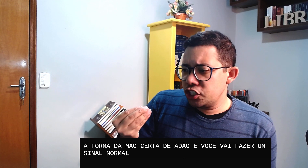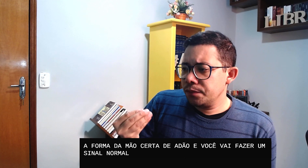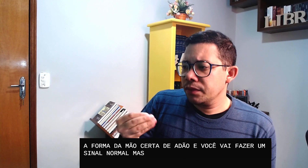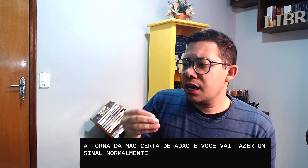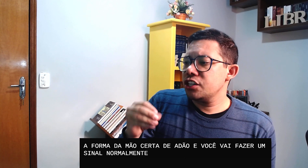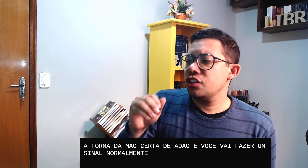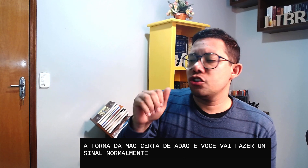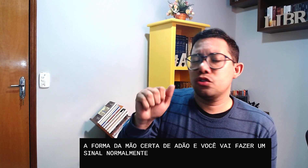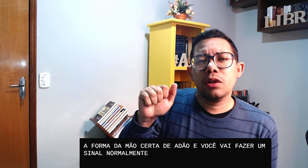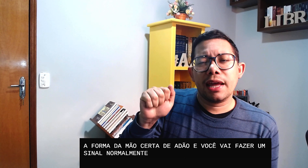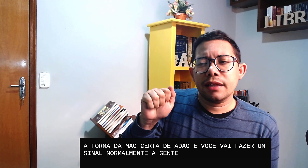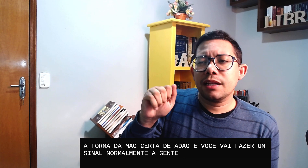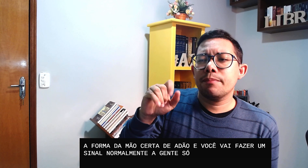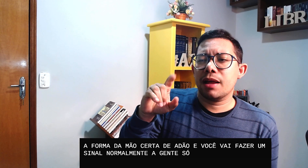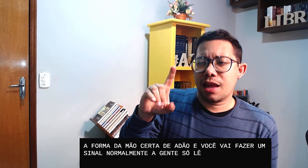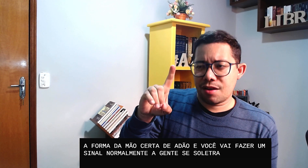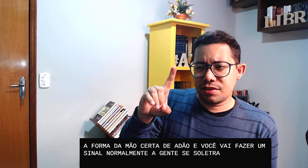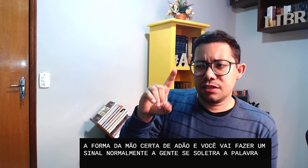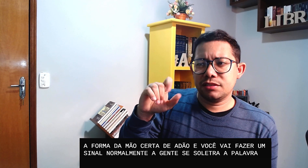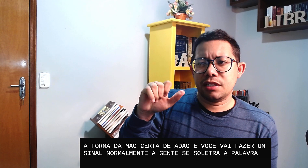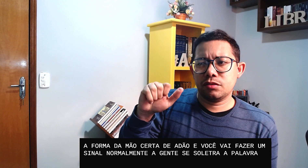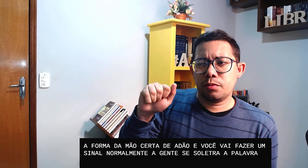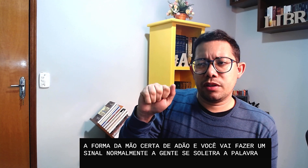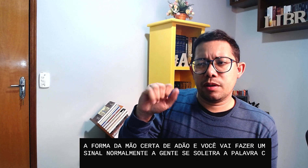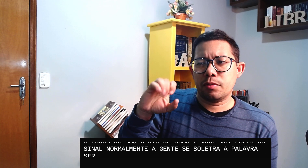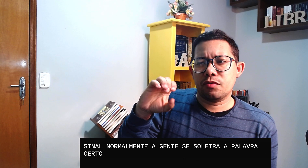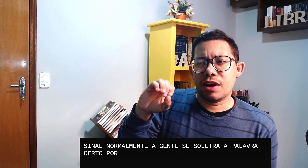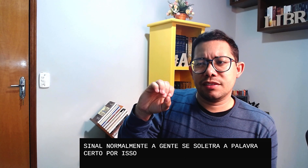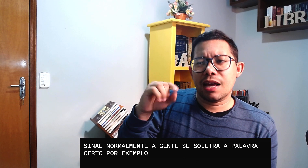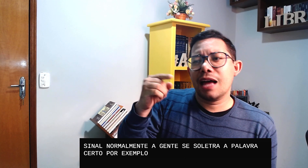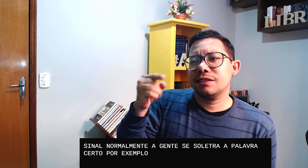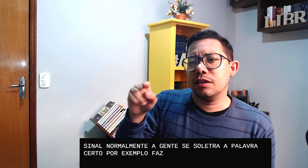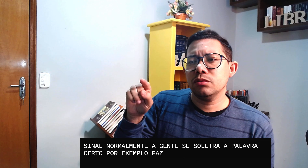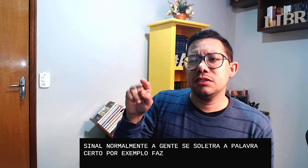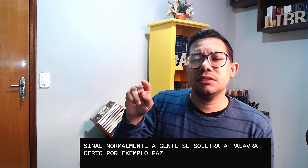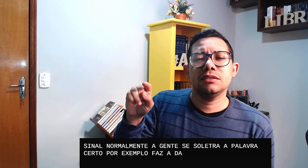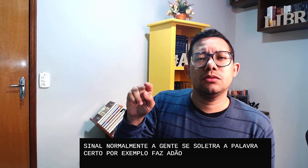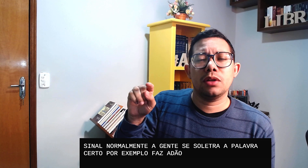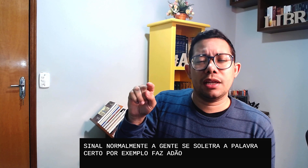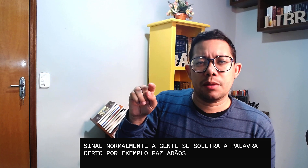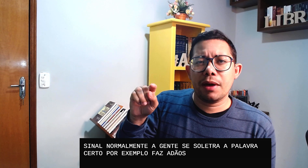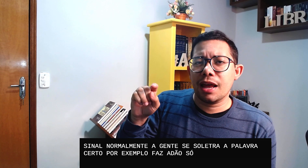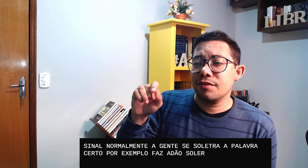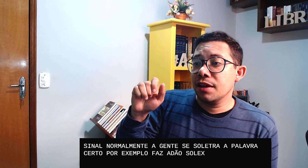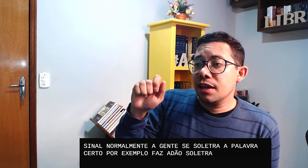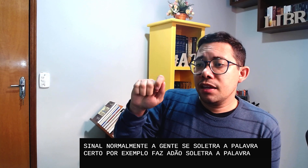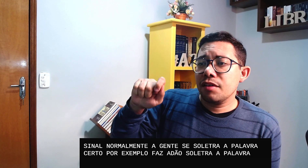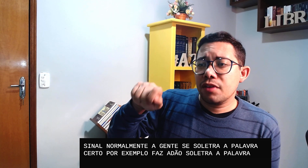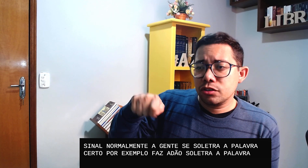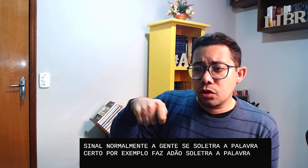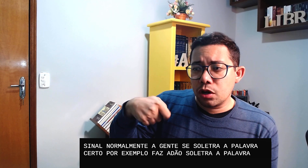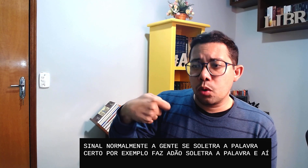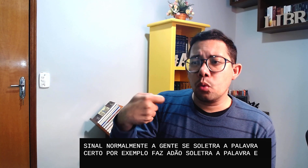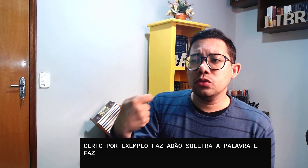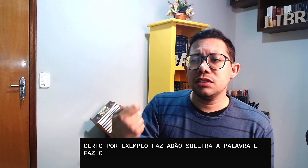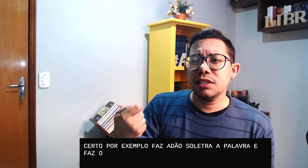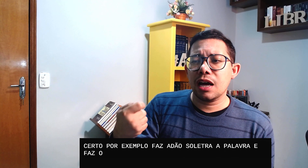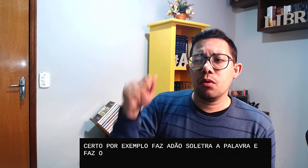normalmente a gente soletra a palavra, certo? Por exemplo, faz Adão, soletra a palavra, e aí faz, ó, o sinal